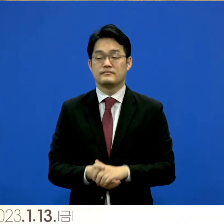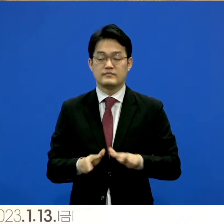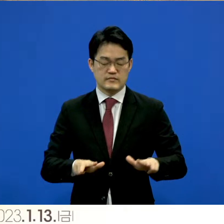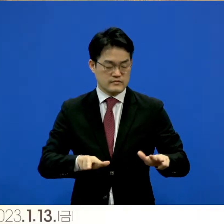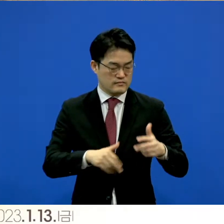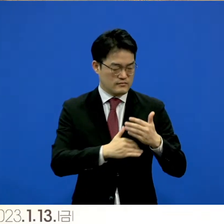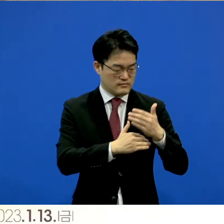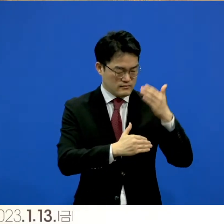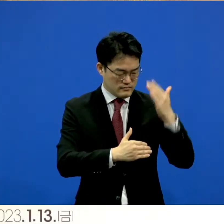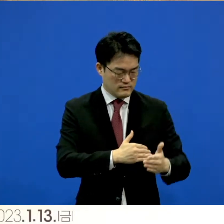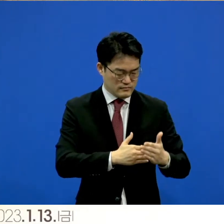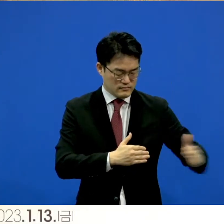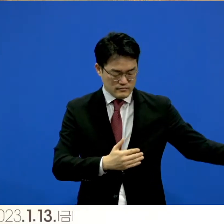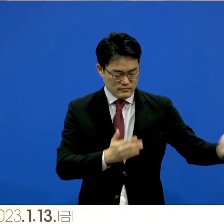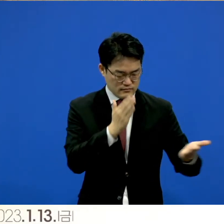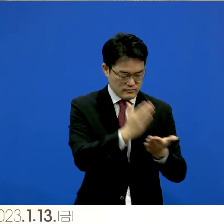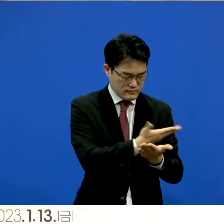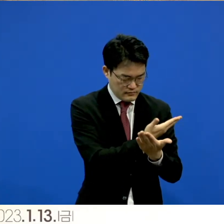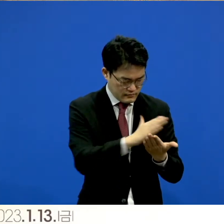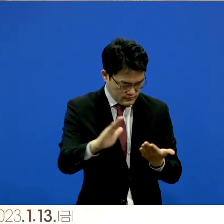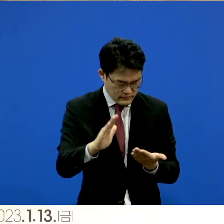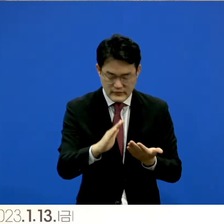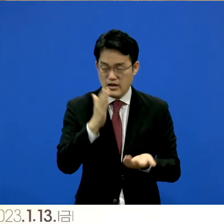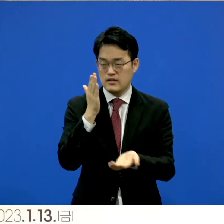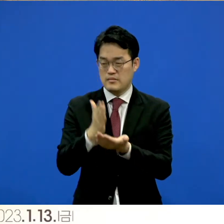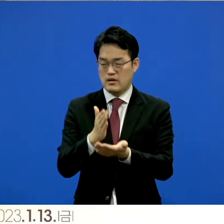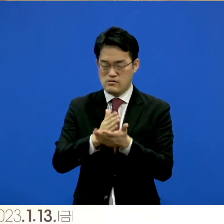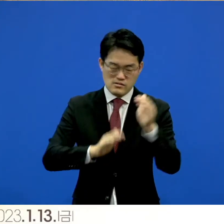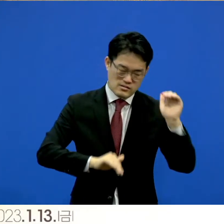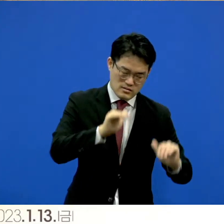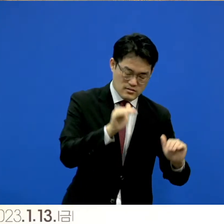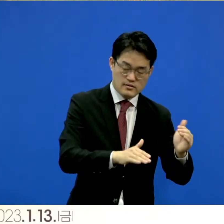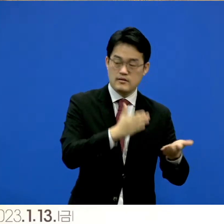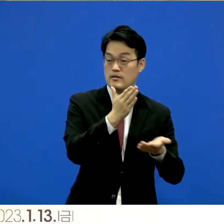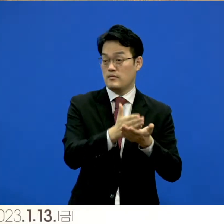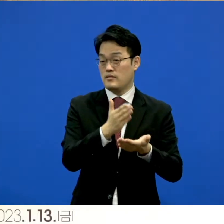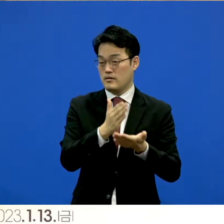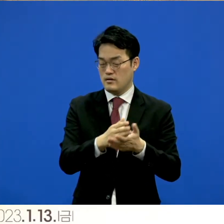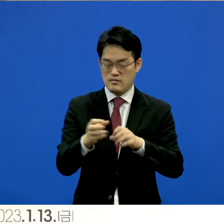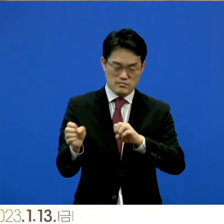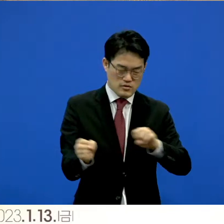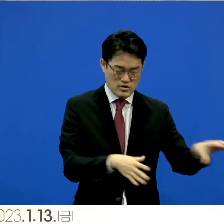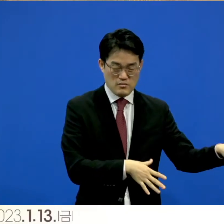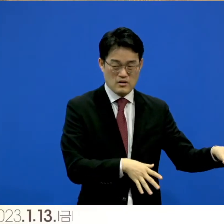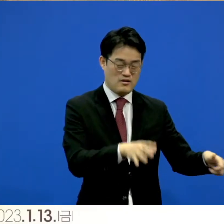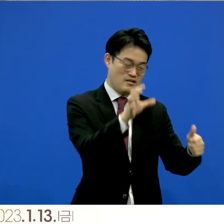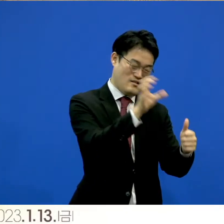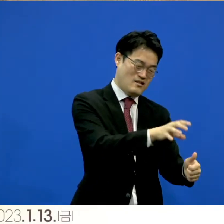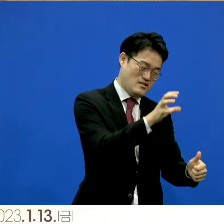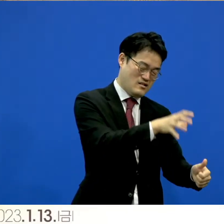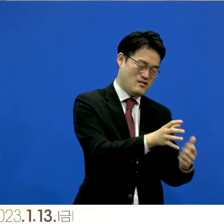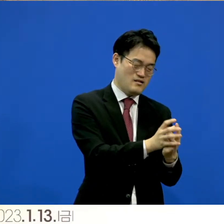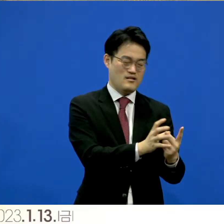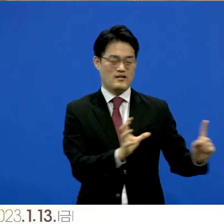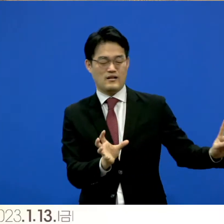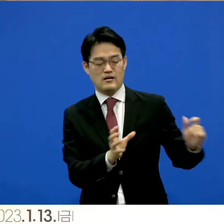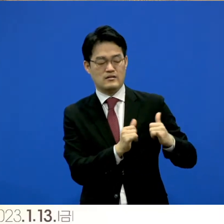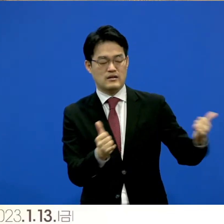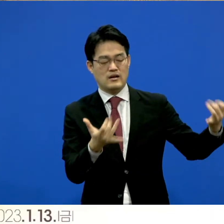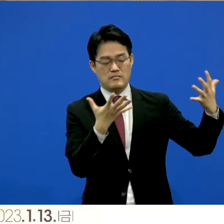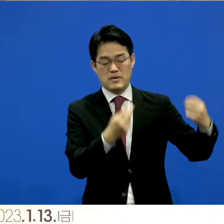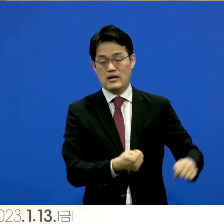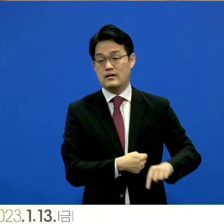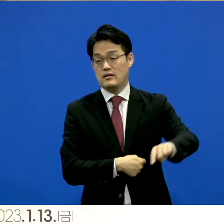배제의 세상으로 상처 있고 고통하는 이들이 세상에 얼마나 가득합니까? 버림받고 학대받고 소외된 사람들이 얼마나 많이